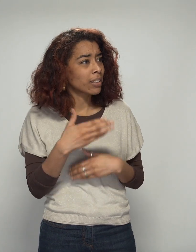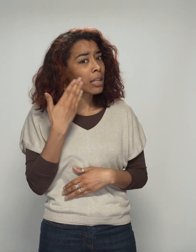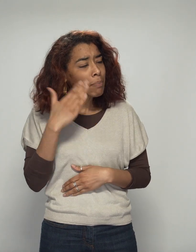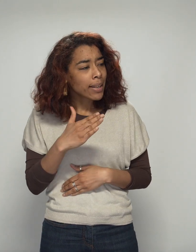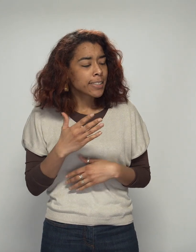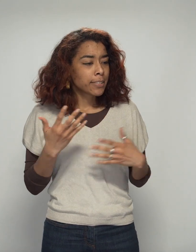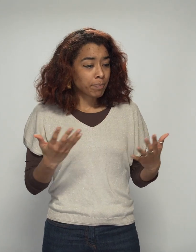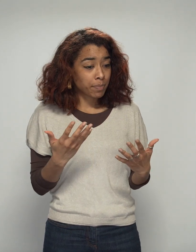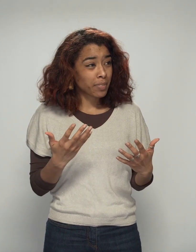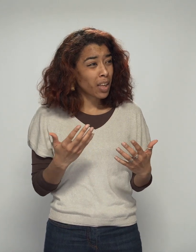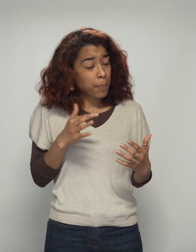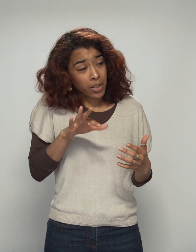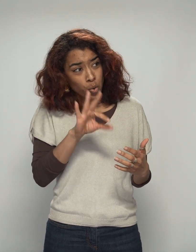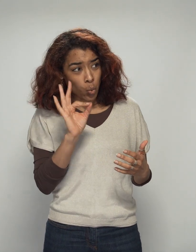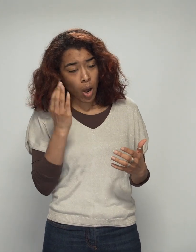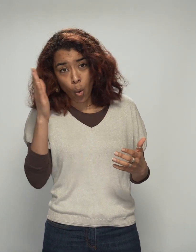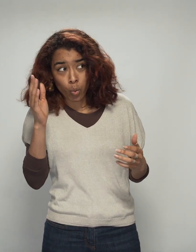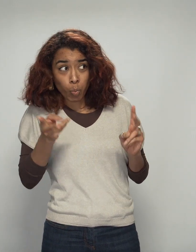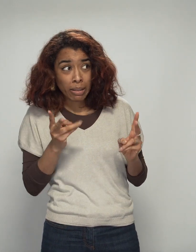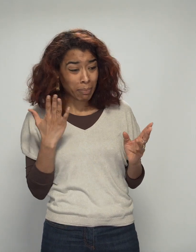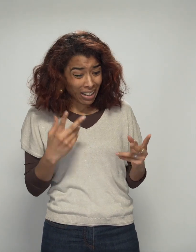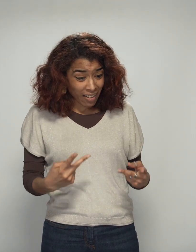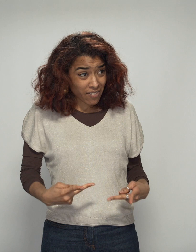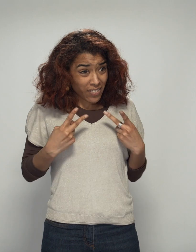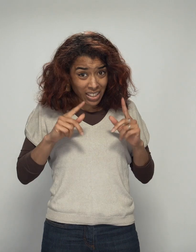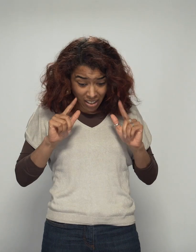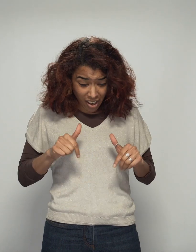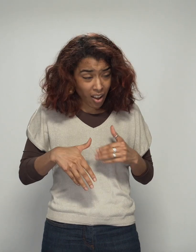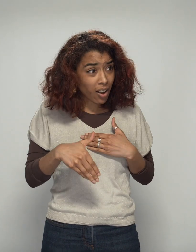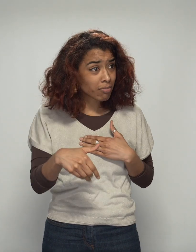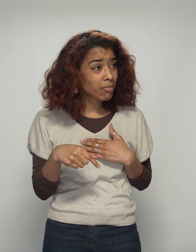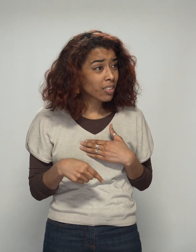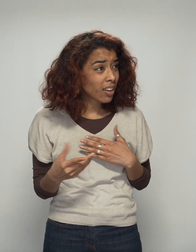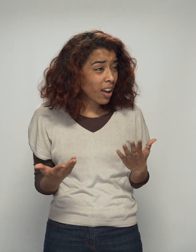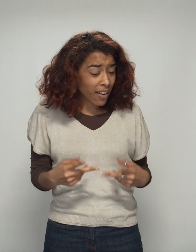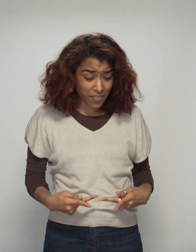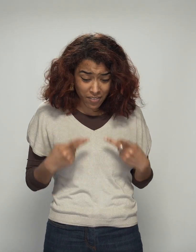tu es enceinte, mais sache que peu importe le choix que tu fais, tu as la vie